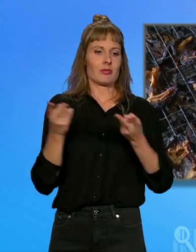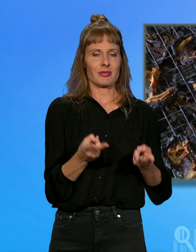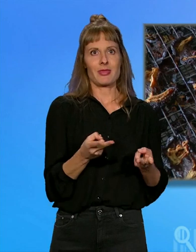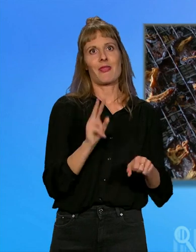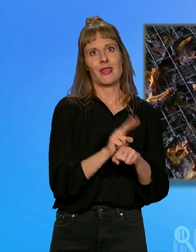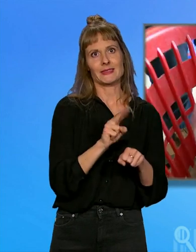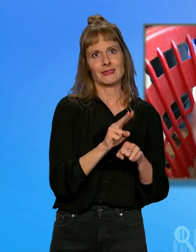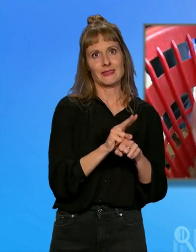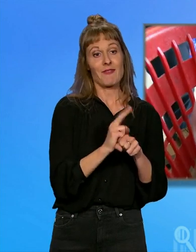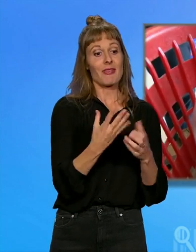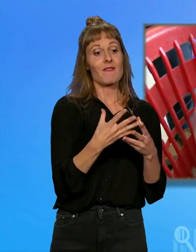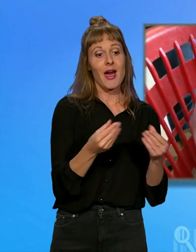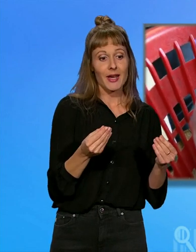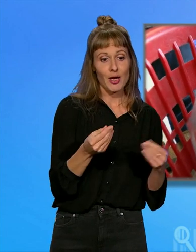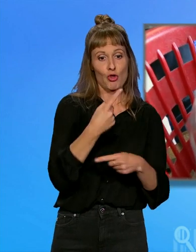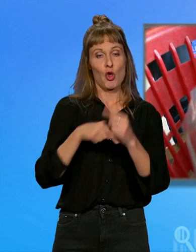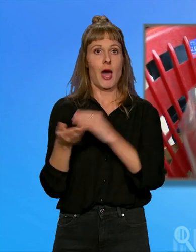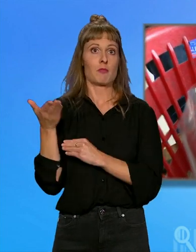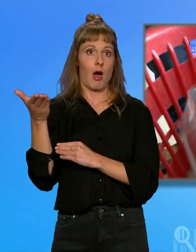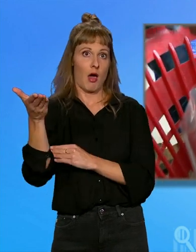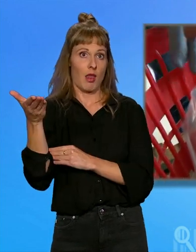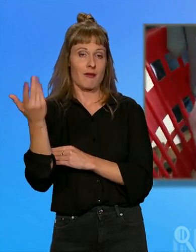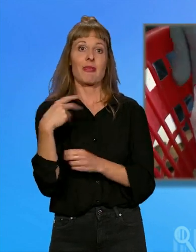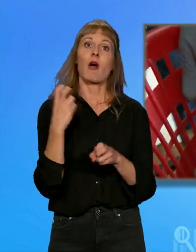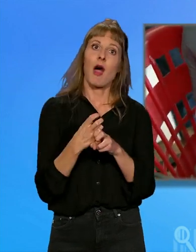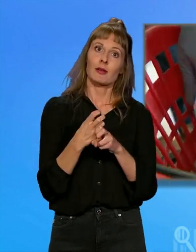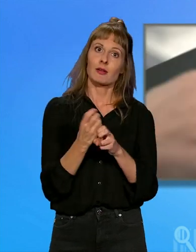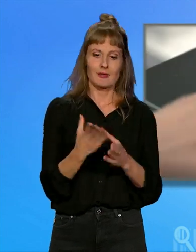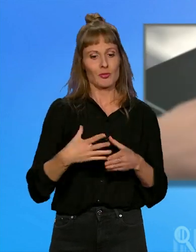Ofen. Die härteren kommen bereits ins Säcklein.